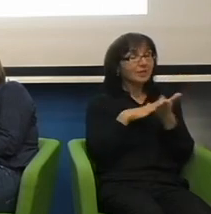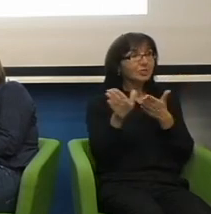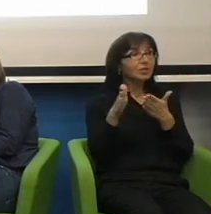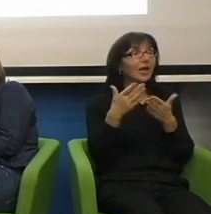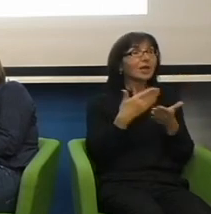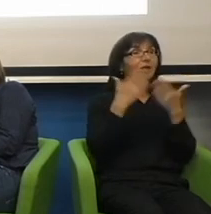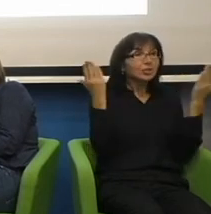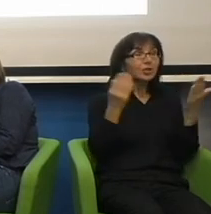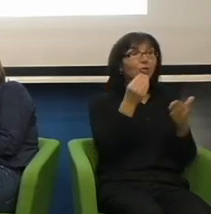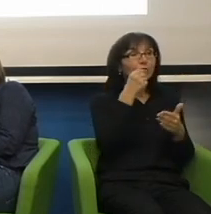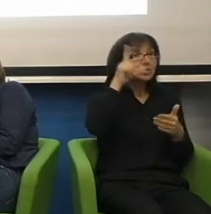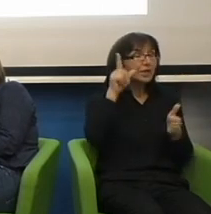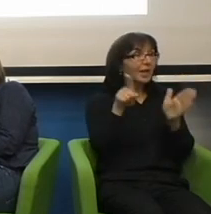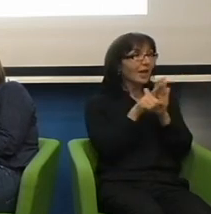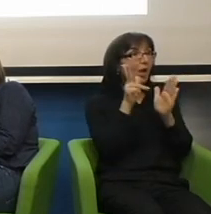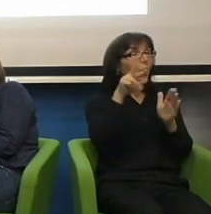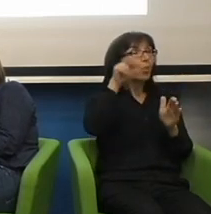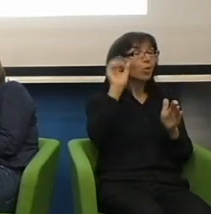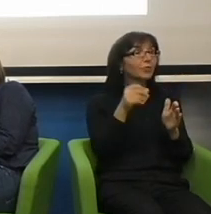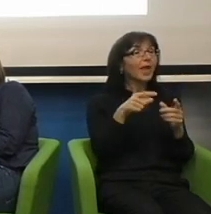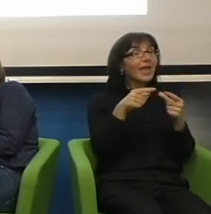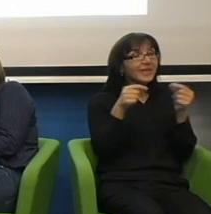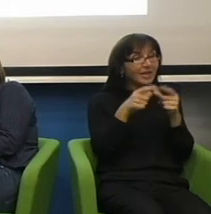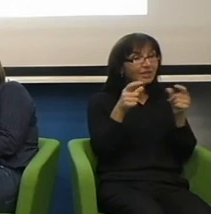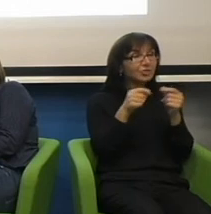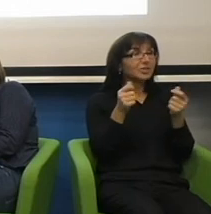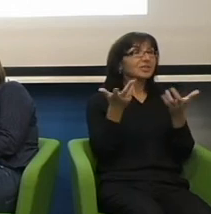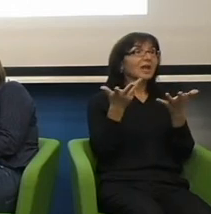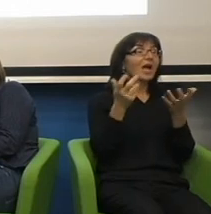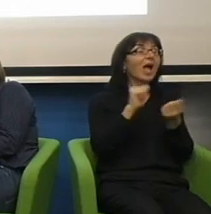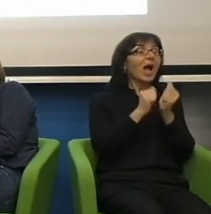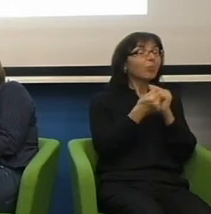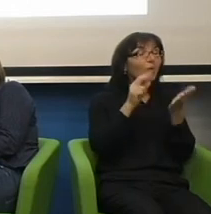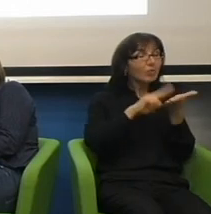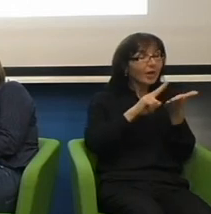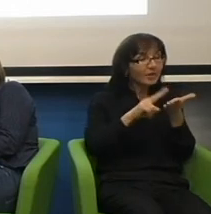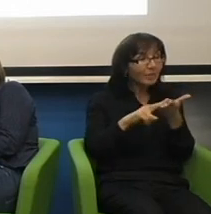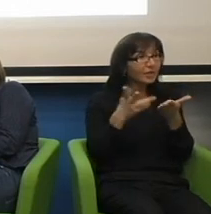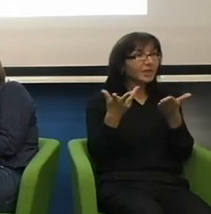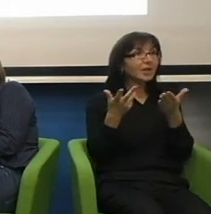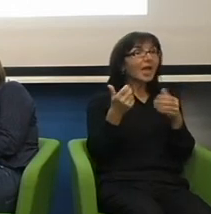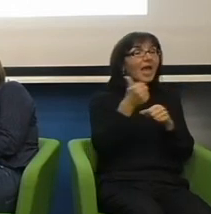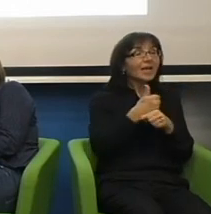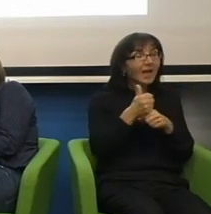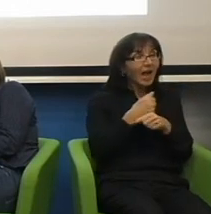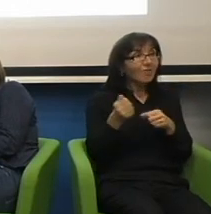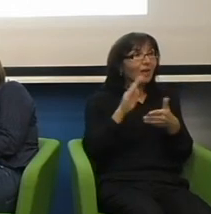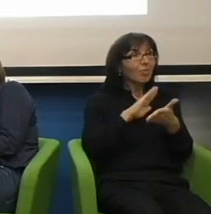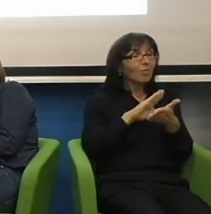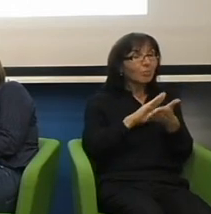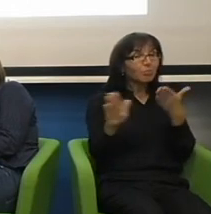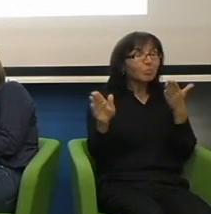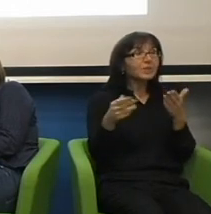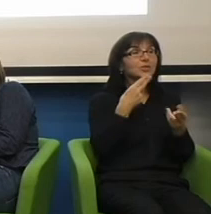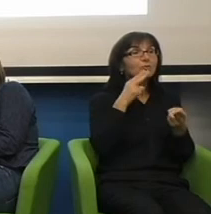Kuronia. Jajecznica albo kanapki ze smalcem i zaparzenia mu czarnej herbaty. Cztery łyżeczki bez cukru. Dała mu klucz do